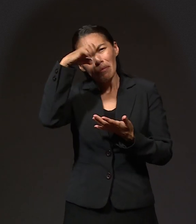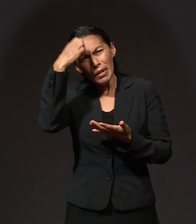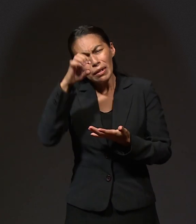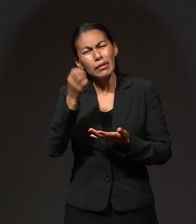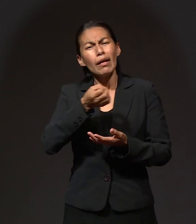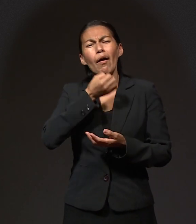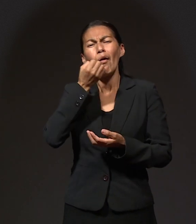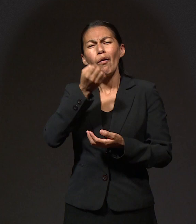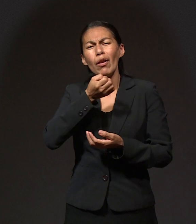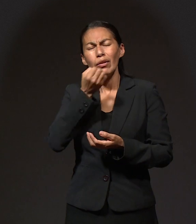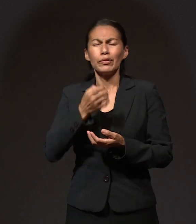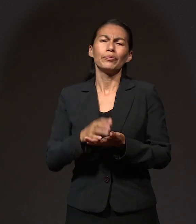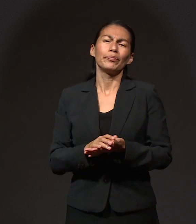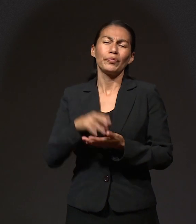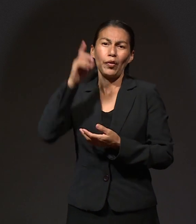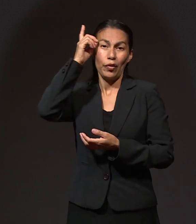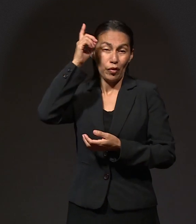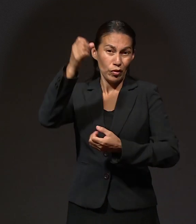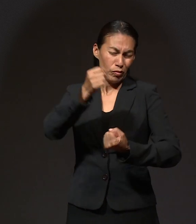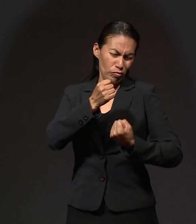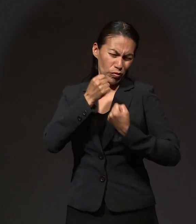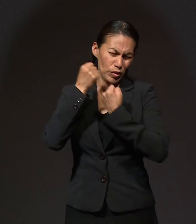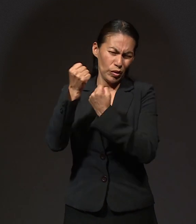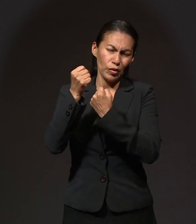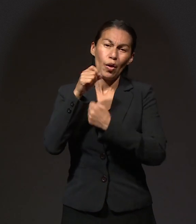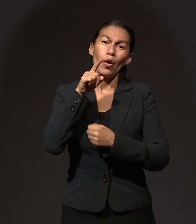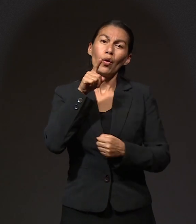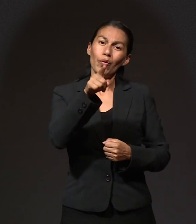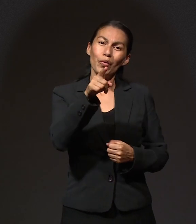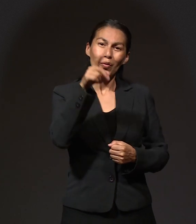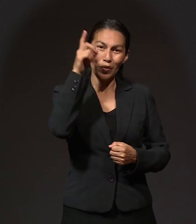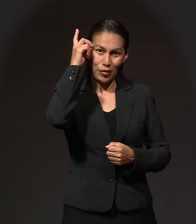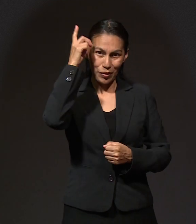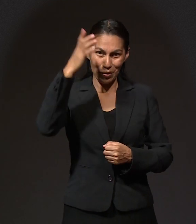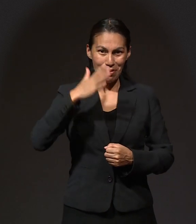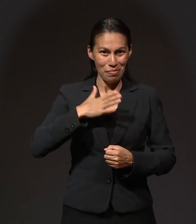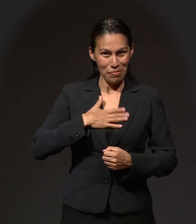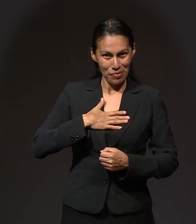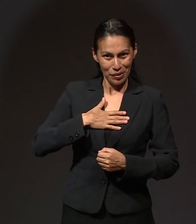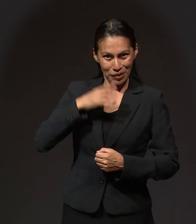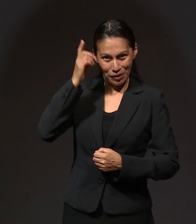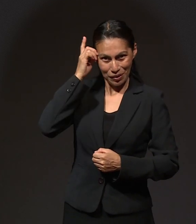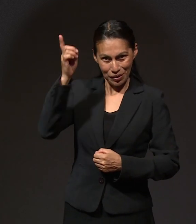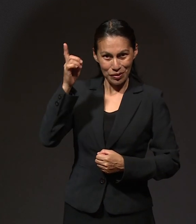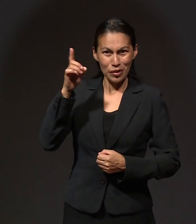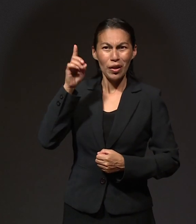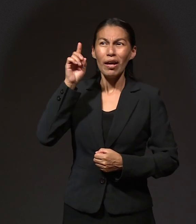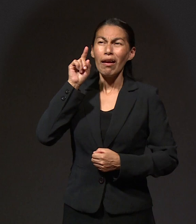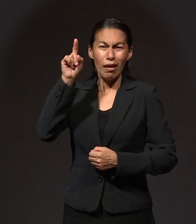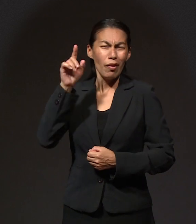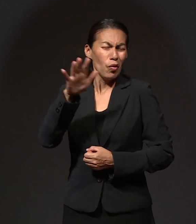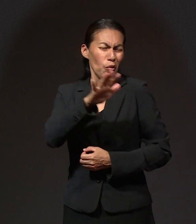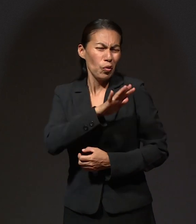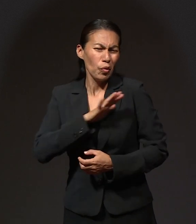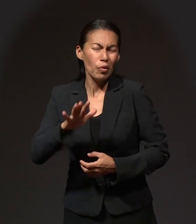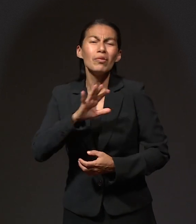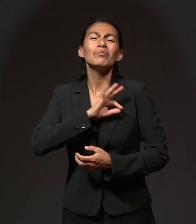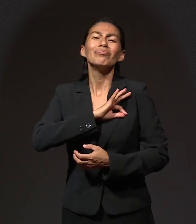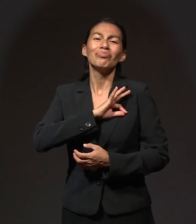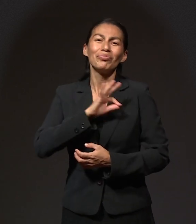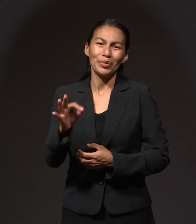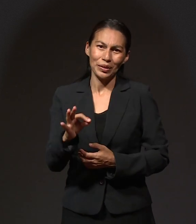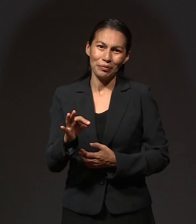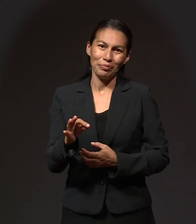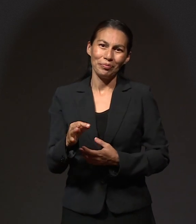El Dios Todopoderoso, tu Dios, mi Dios, el Dios de lo imposible.